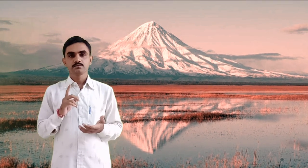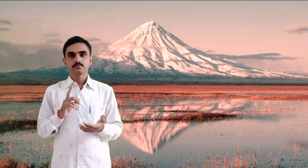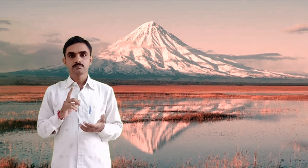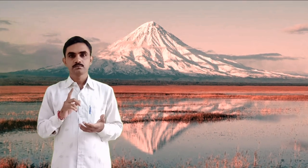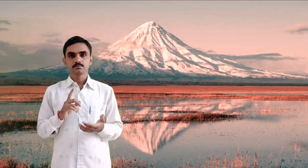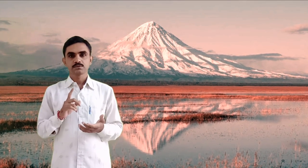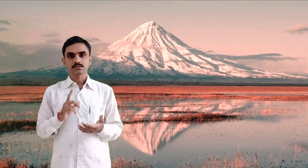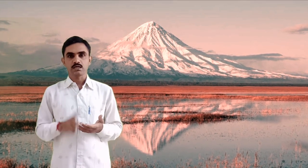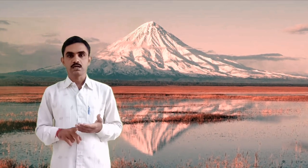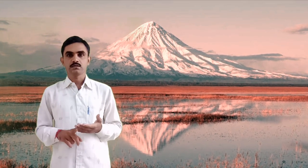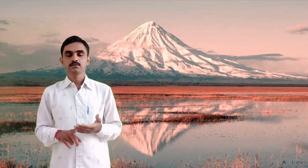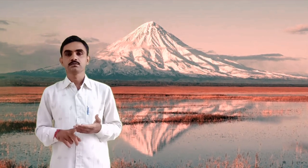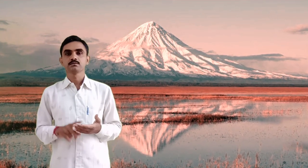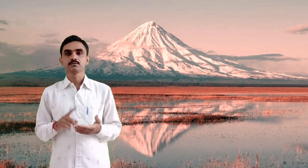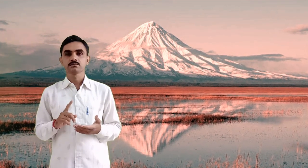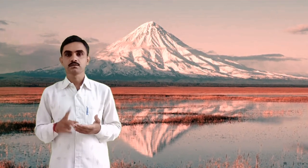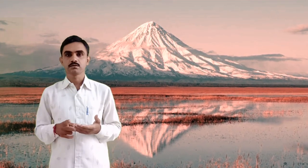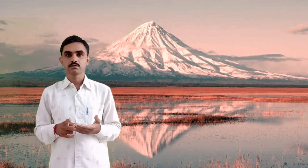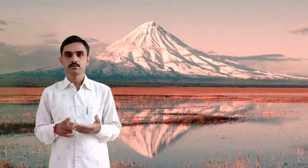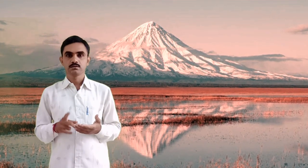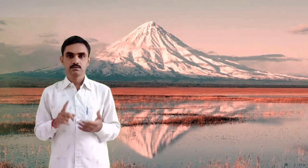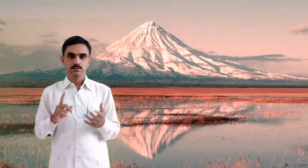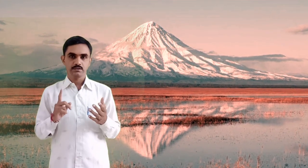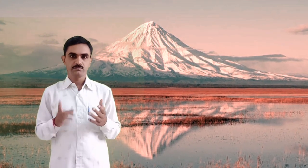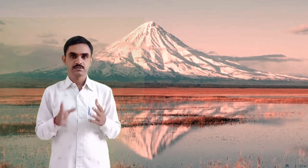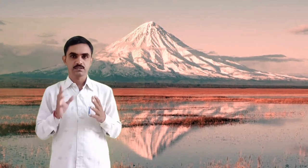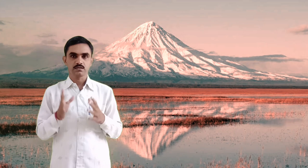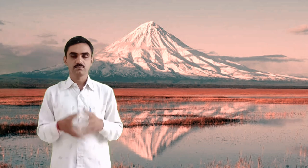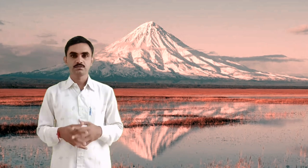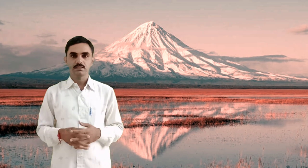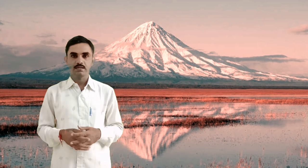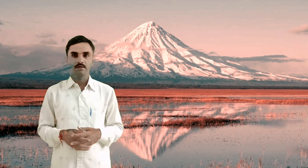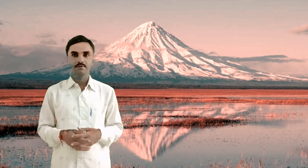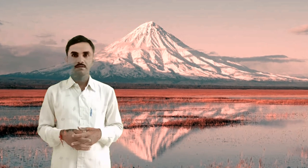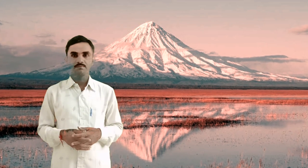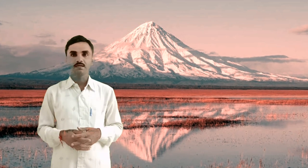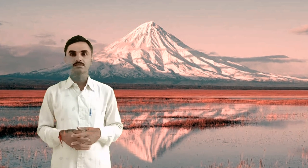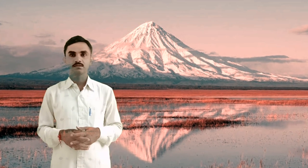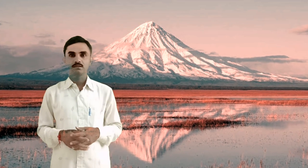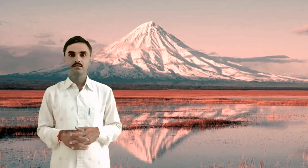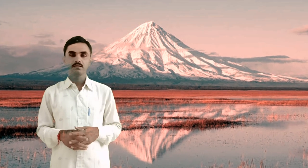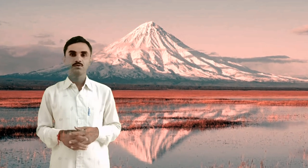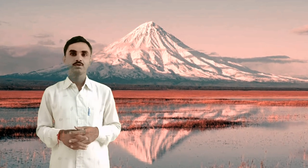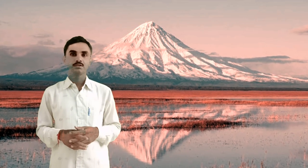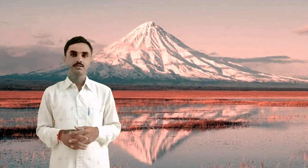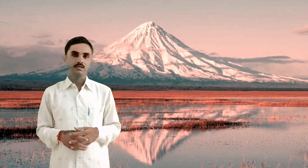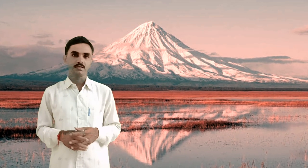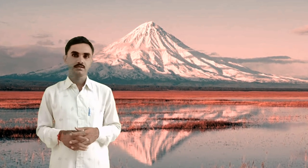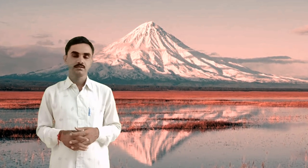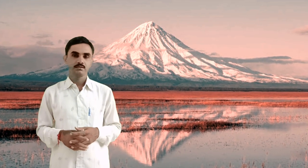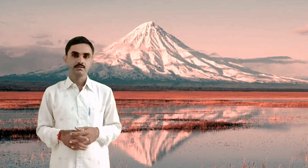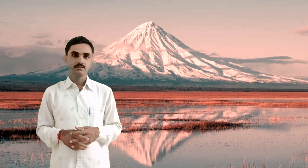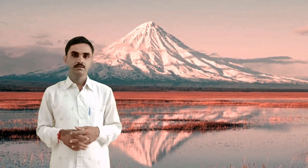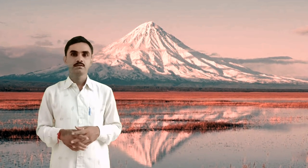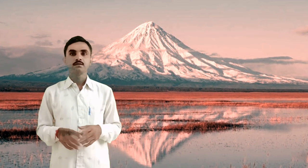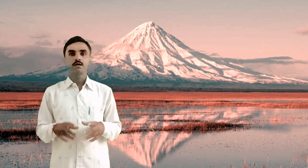भारतनुं स्थान कद अने विस्तारनो ज्यारे आपणे अभ्यास करी रह्या होय